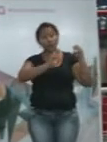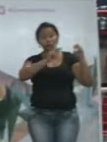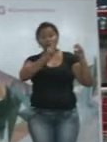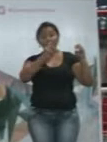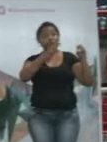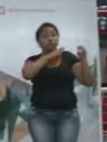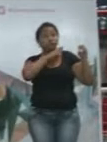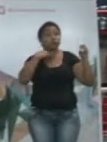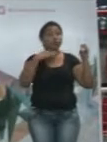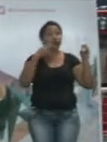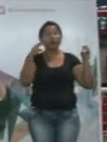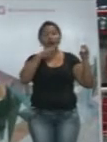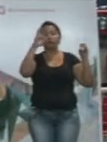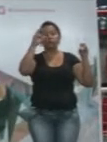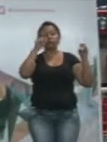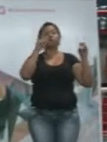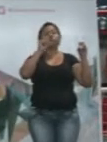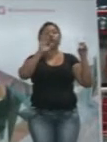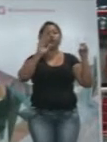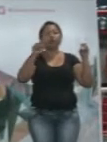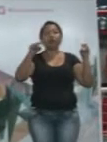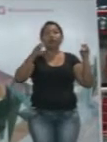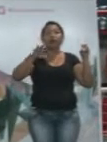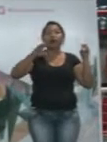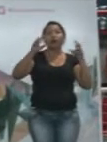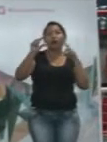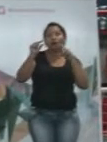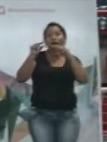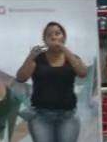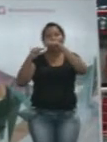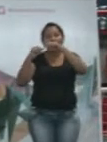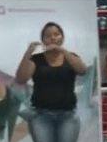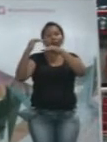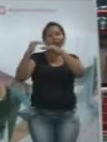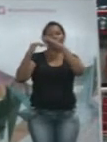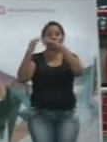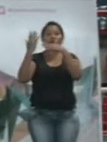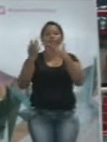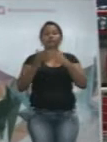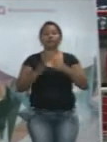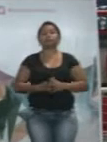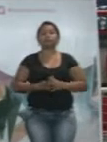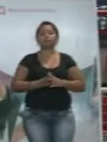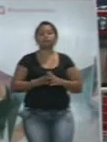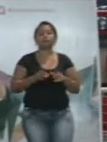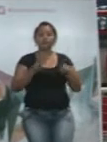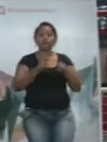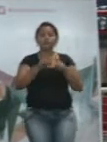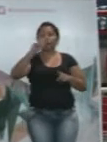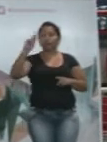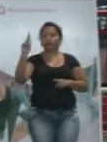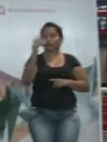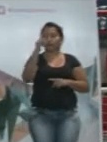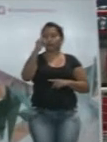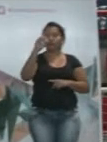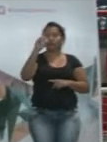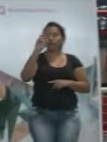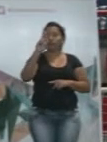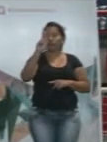uma liberação do hidrogênio. Titi, o hidrogênio, ele pode ser utilizado como